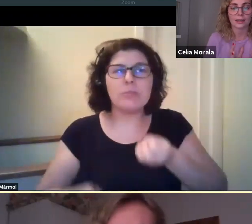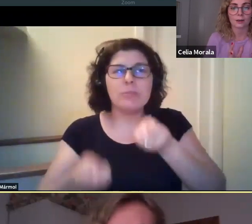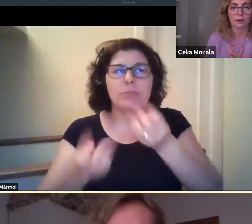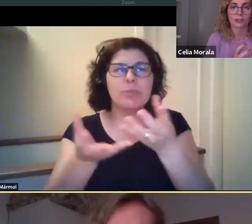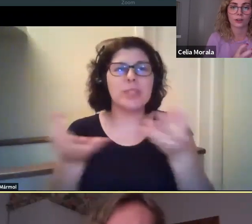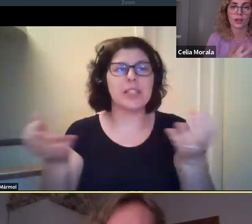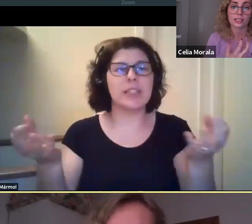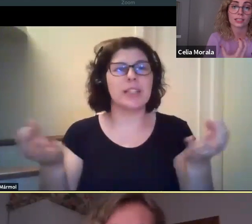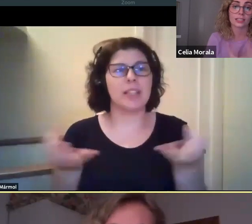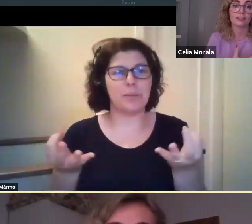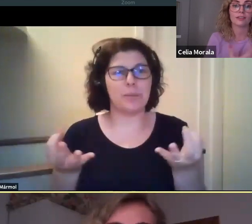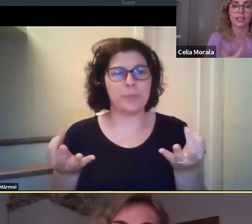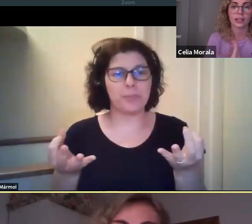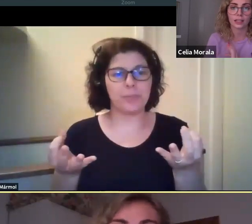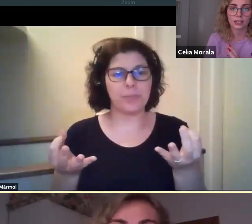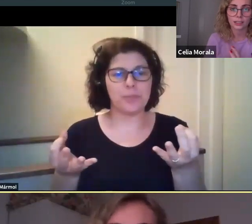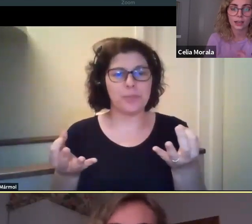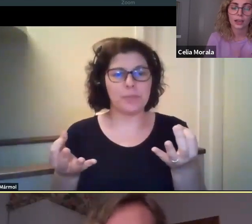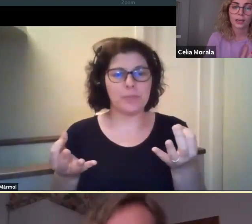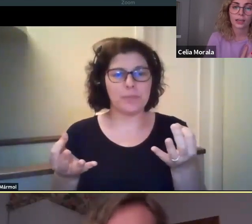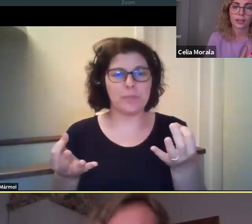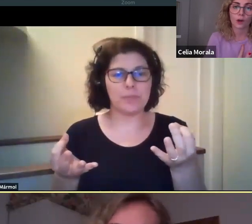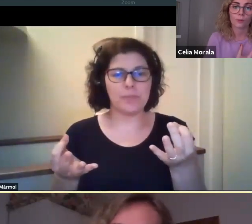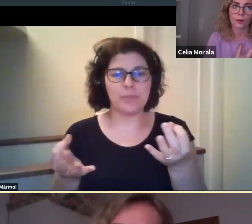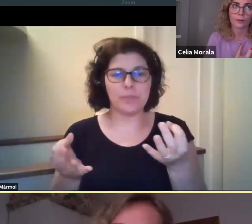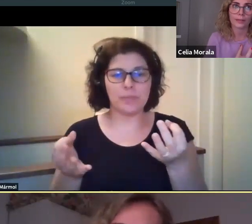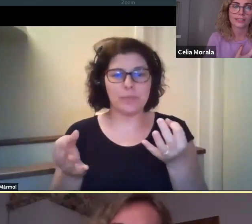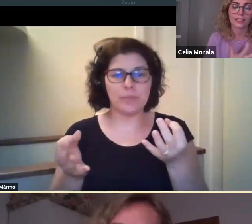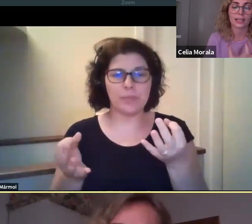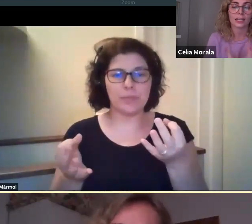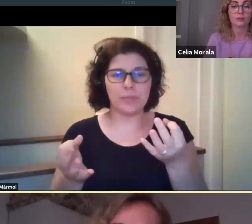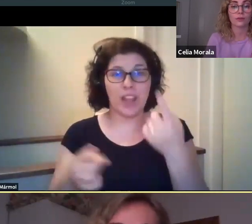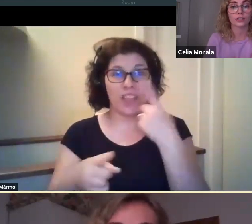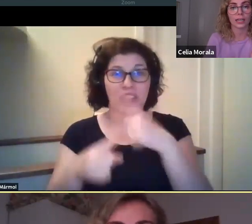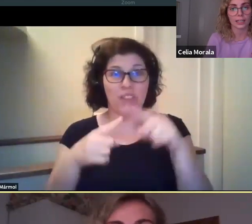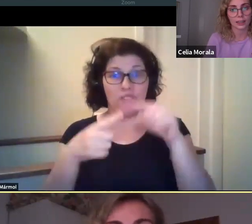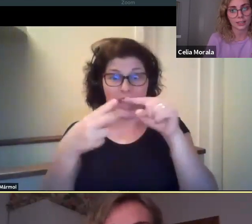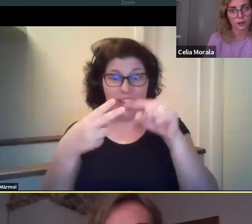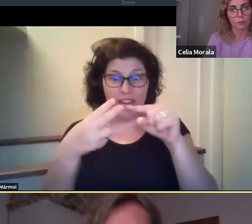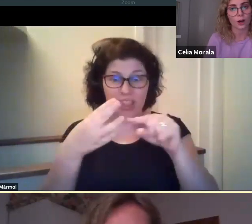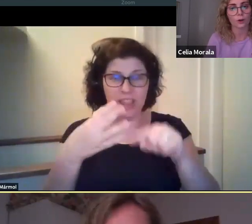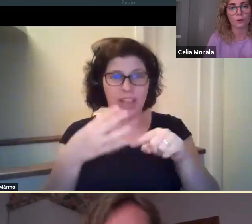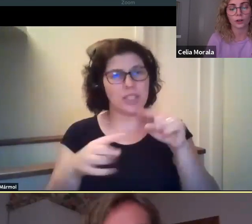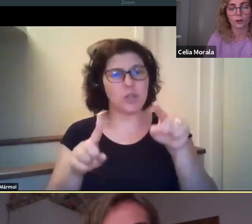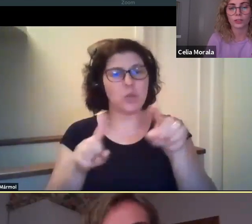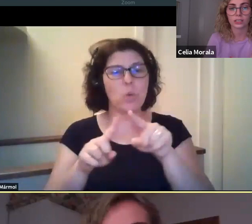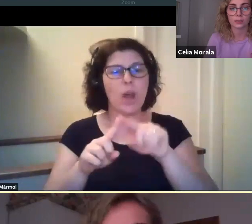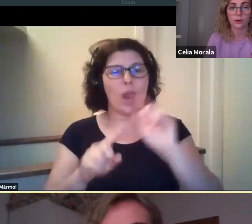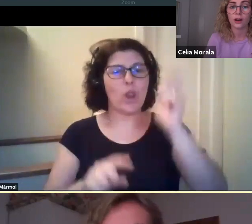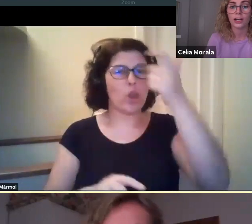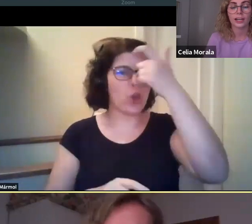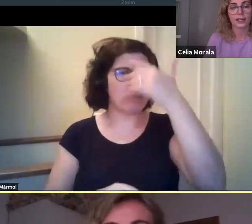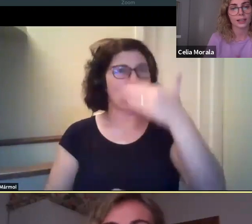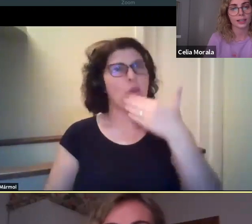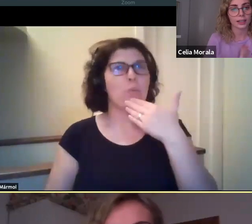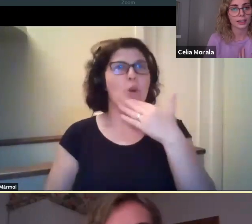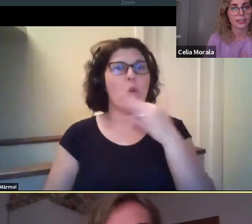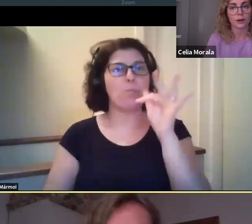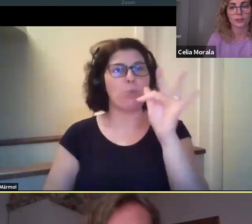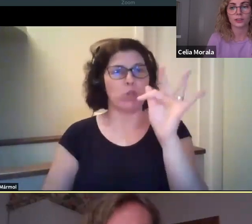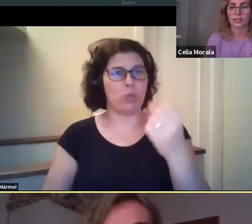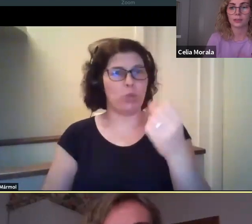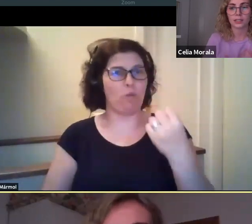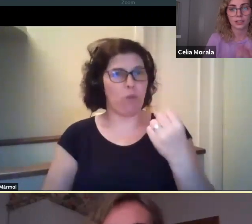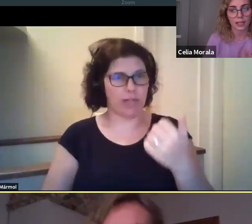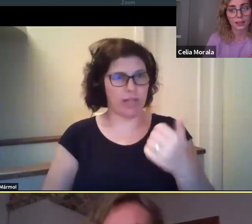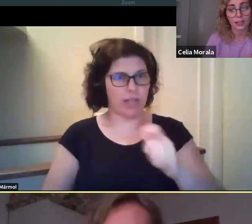idea de todas esas diferencias, entenderlas como fortalezas, como algo bueno, positivo, que enriquece, y a